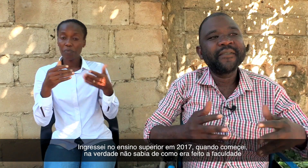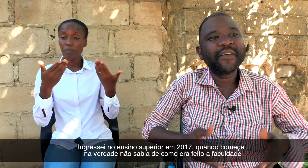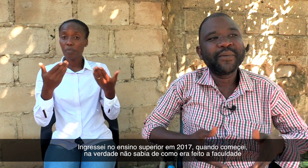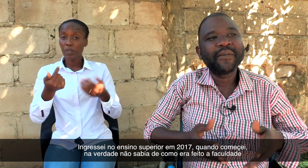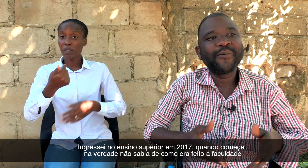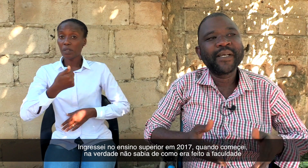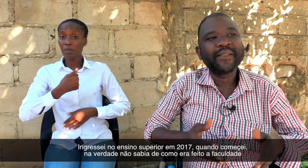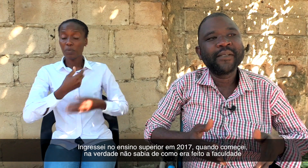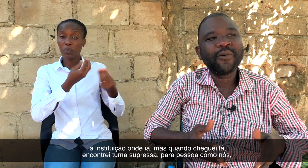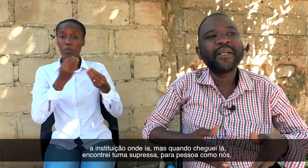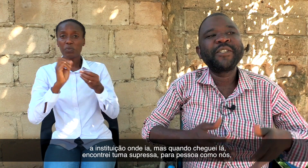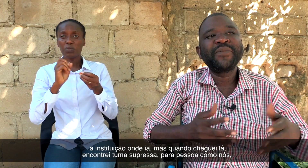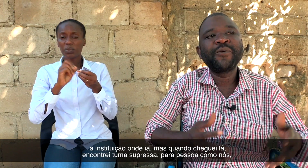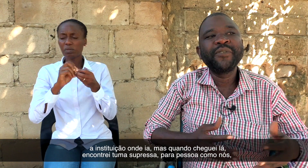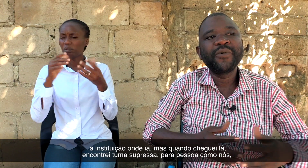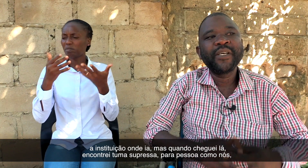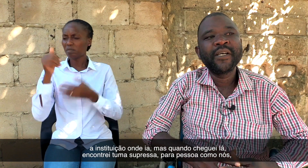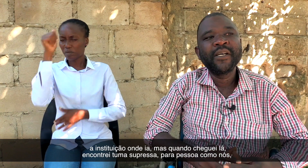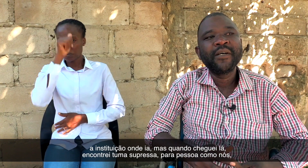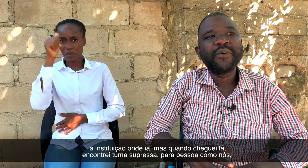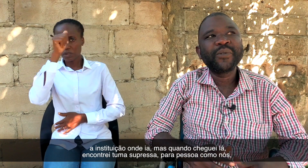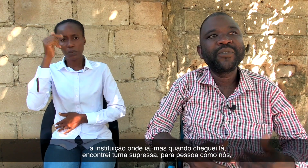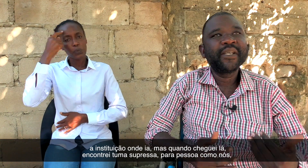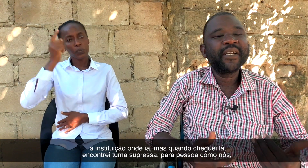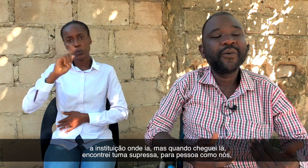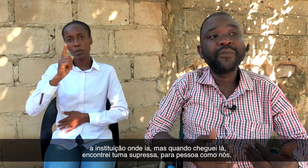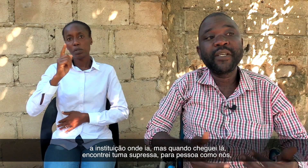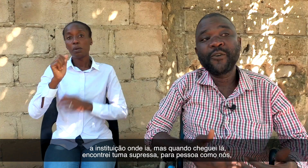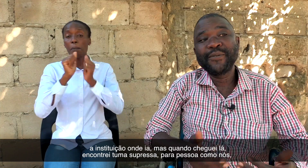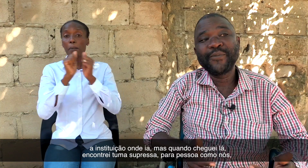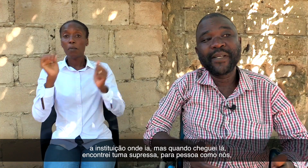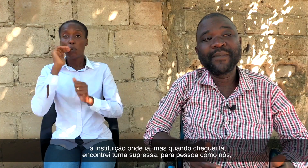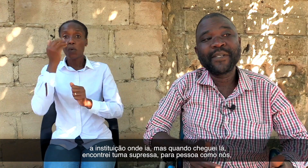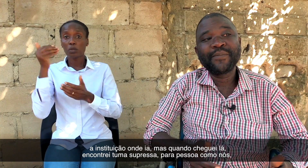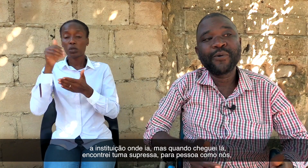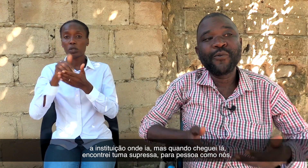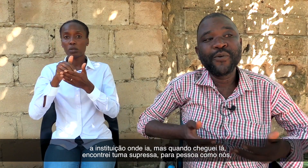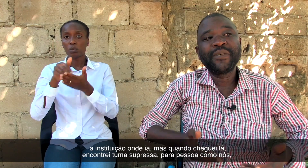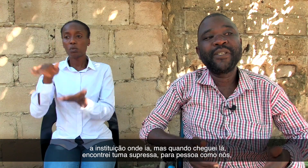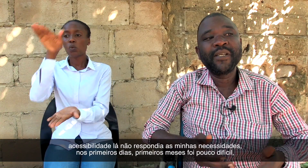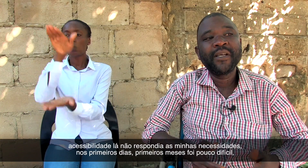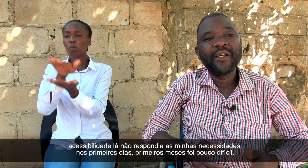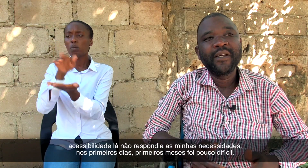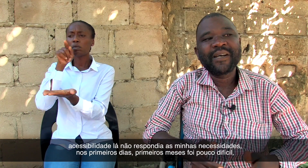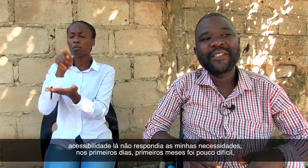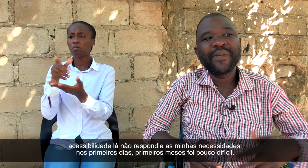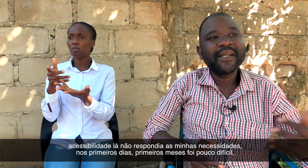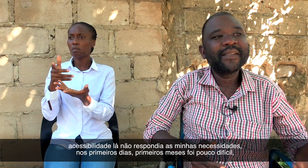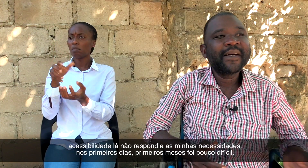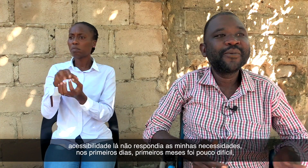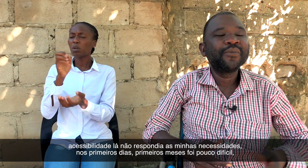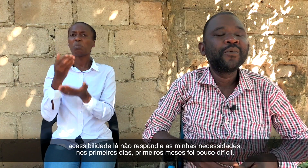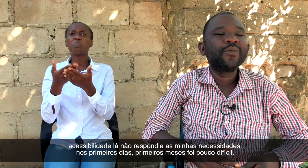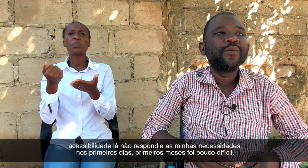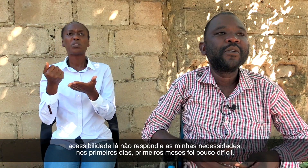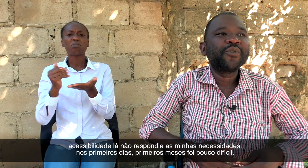que era feita a faculdade, qual a instituição onde eu ia. Mas quando cheguei lá, encontrei que era uma surpresa para a pessoa como nós, né? A acessibilidade